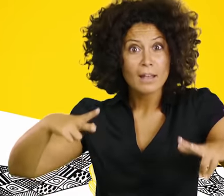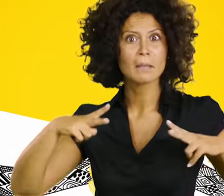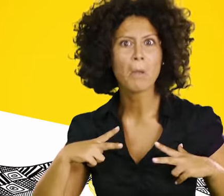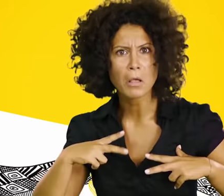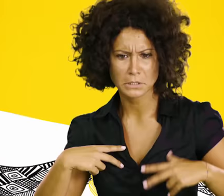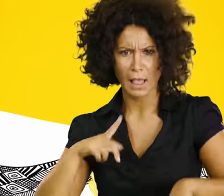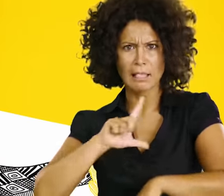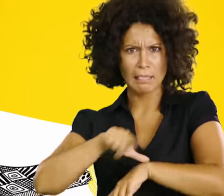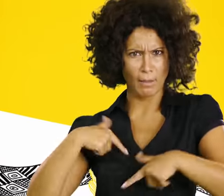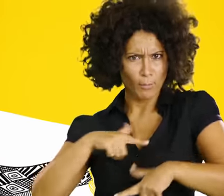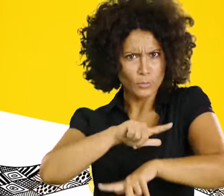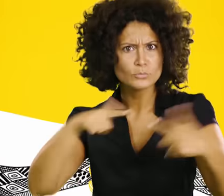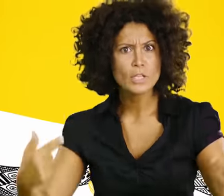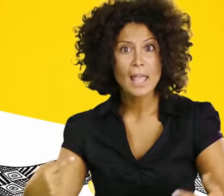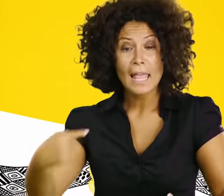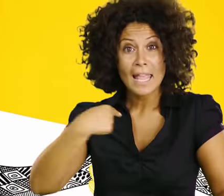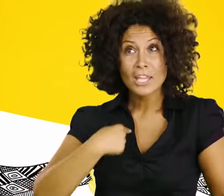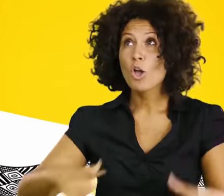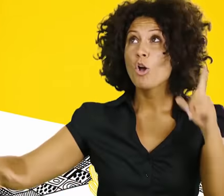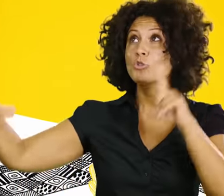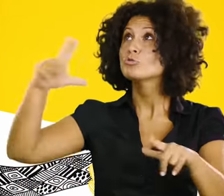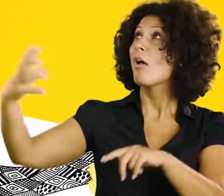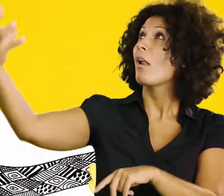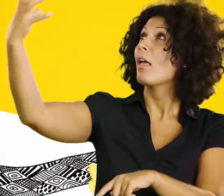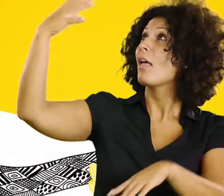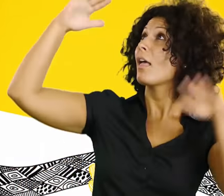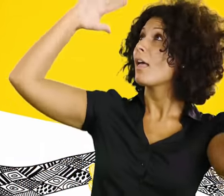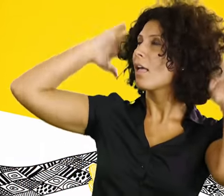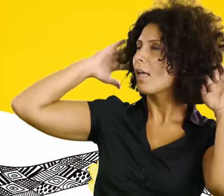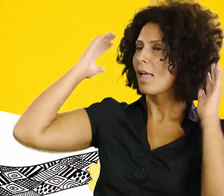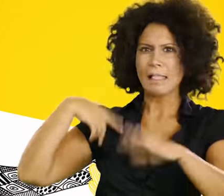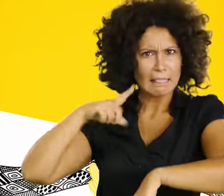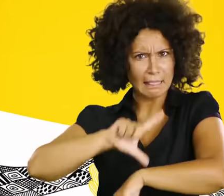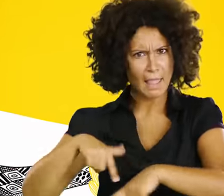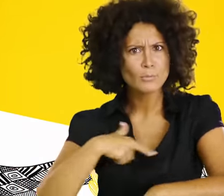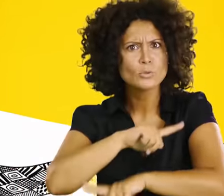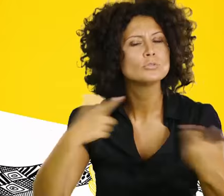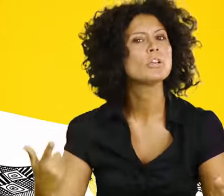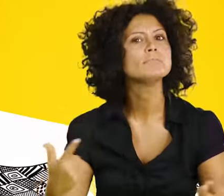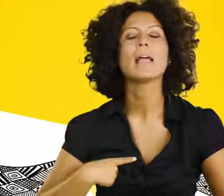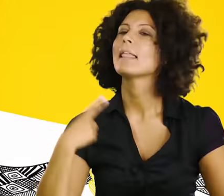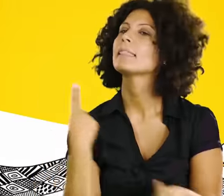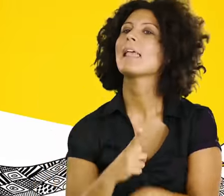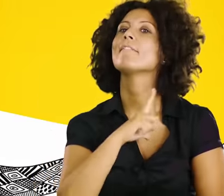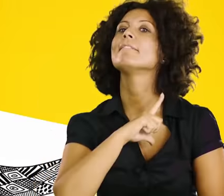severa, rispose: Non ho tempo né per riposare né per prendere il sole. Devo